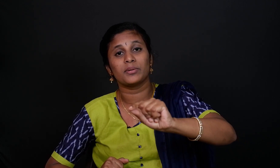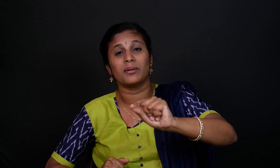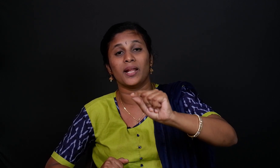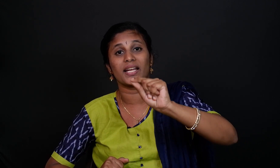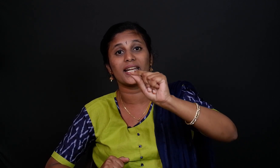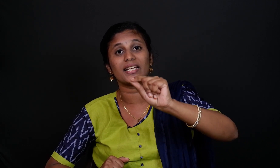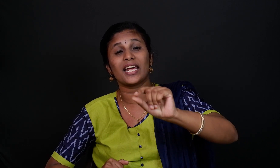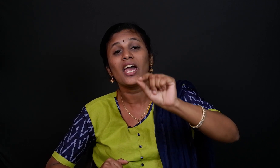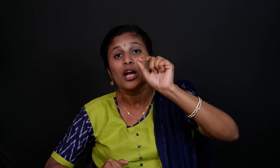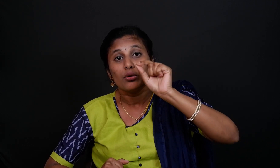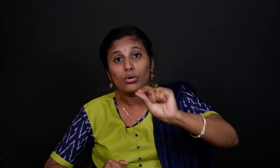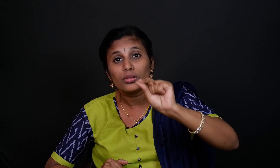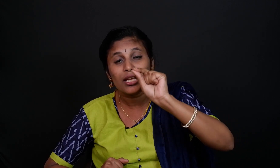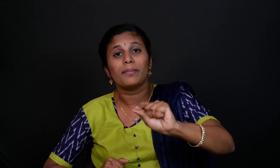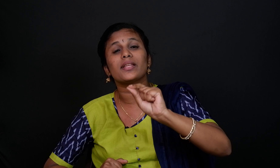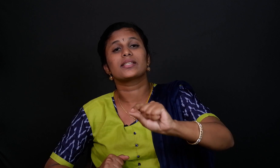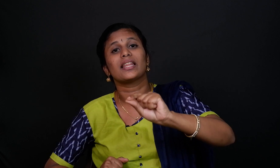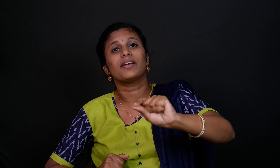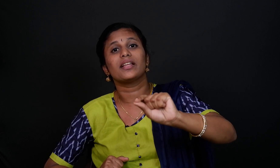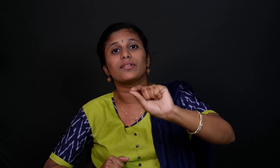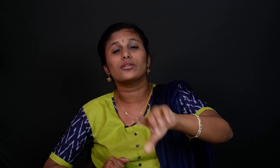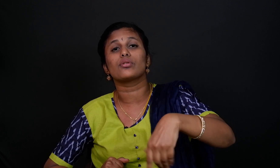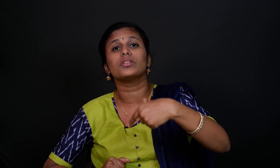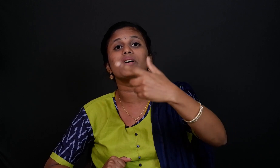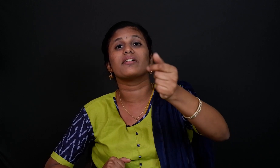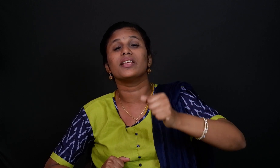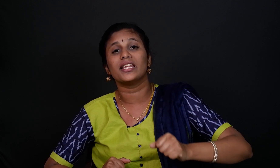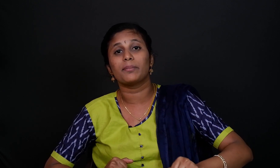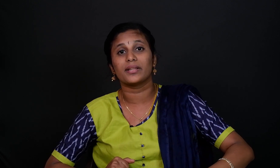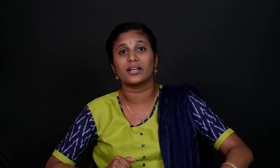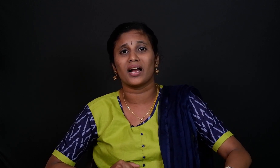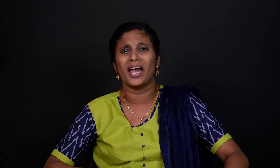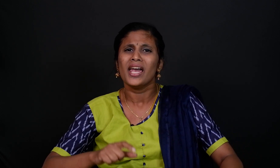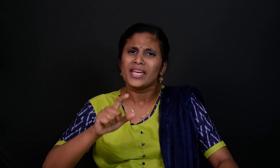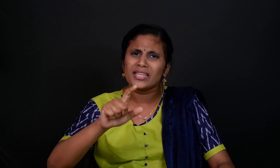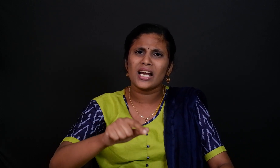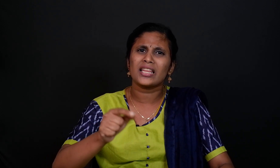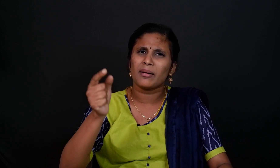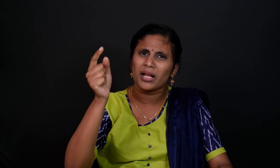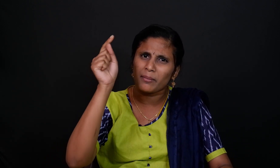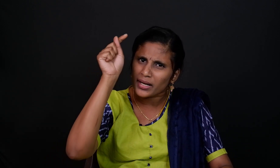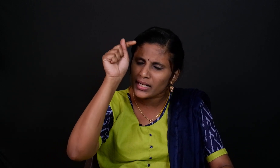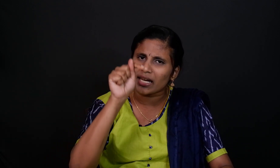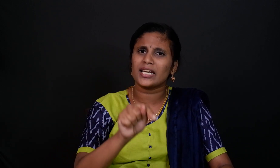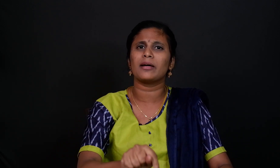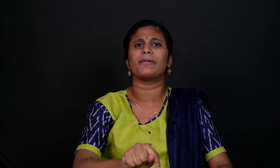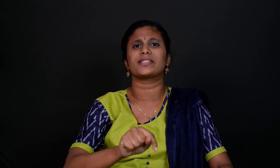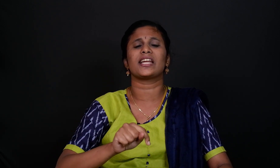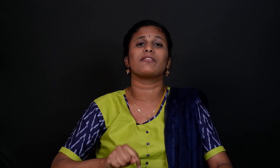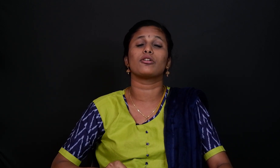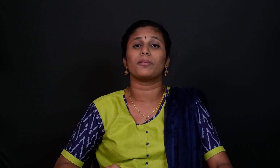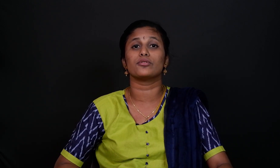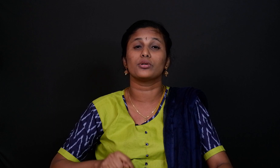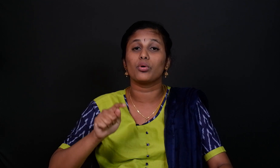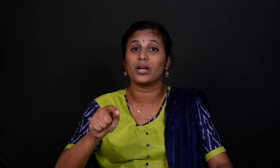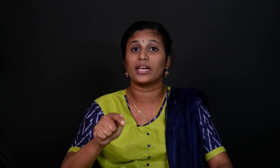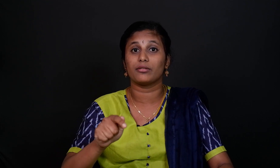20% கிட்டத்தட்ட 150% வந்து சொத்து வரி வந்து அதிகப்படுத்திருக்காங்க. இதனால தமிழக மக்களுக்கு என்னென்ன பிரச்சனைகள் வரும் அப்படின்னு சொல்லிட்டு உங்களுக்கே வந்து